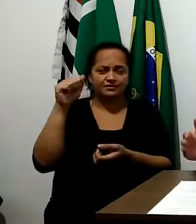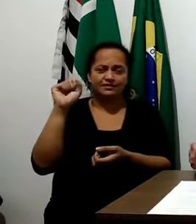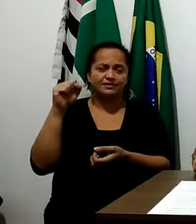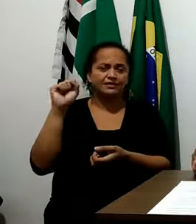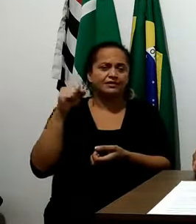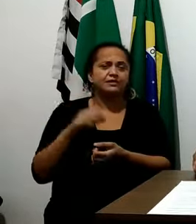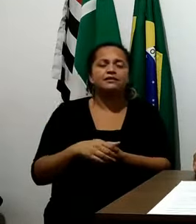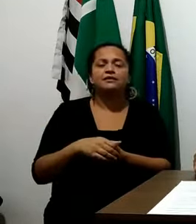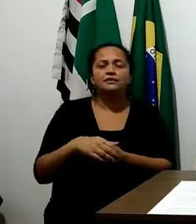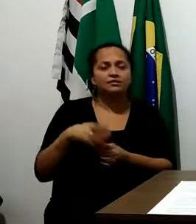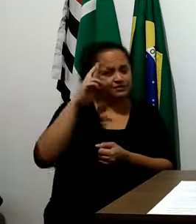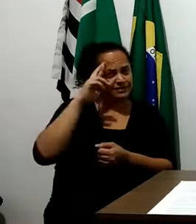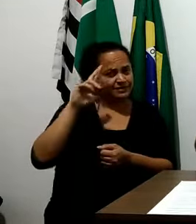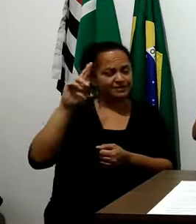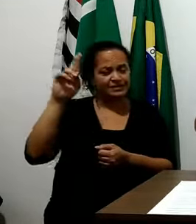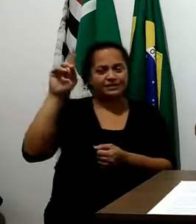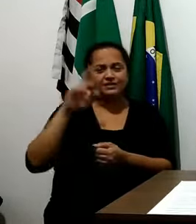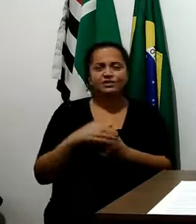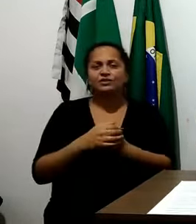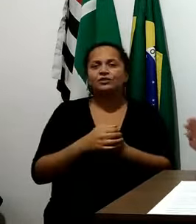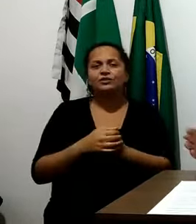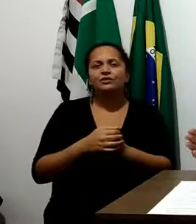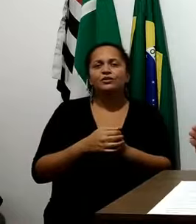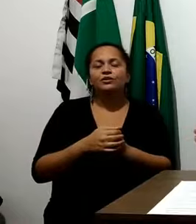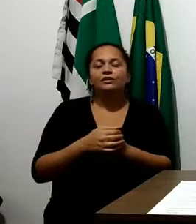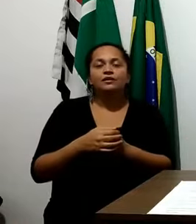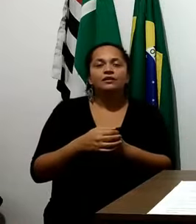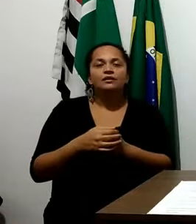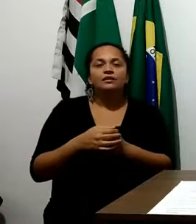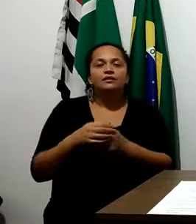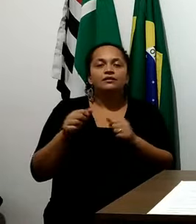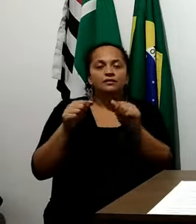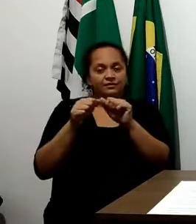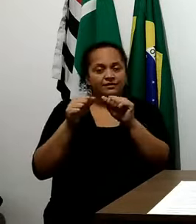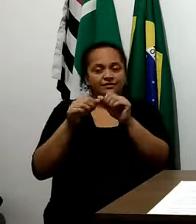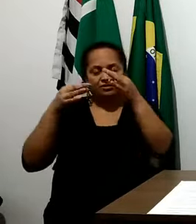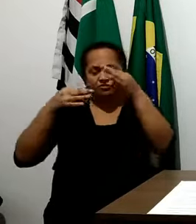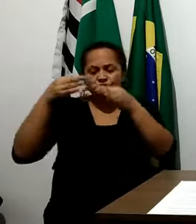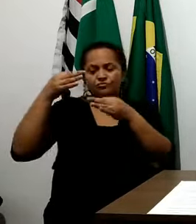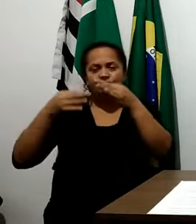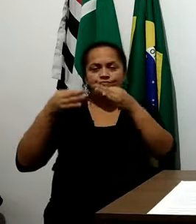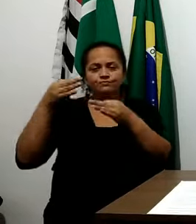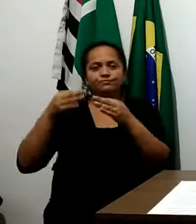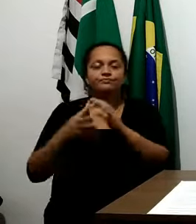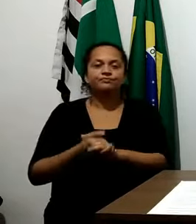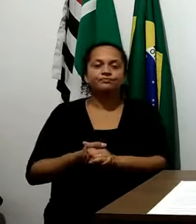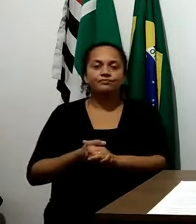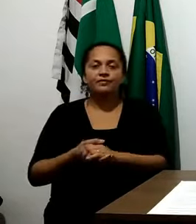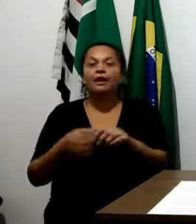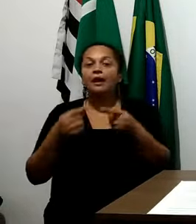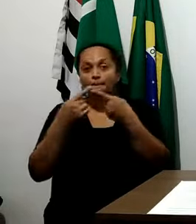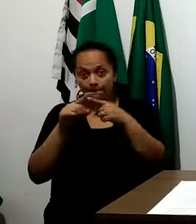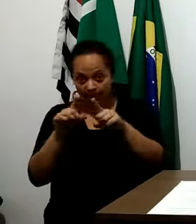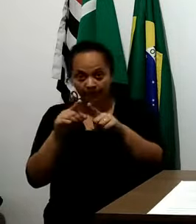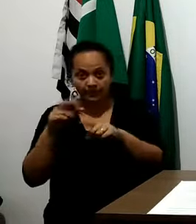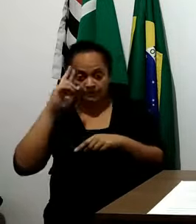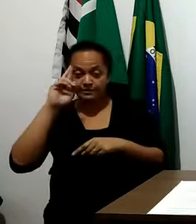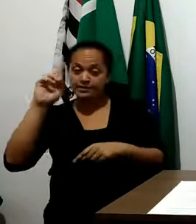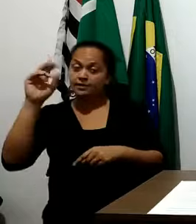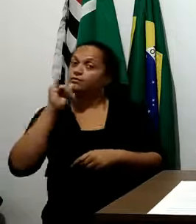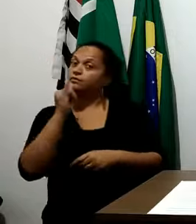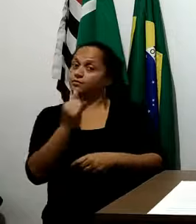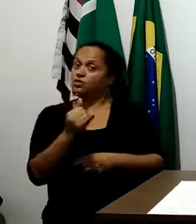não fará justiça, o juiz de toda a terra. Então o Senhor disse: se eu achar em Sodoma 50